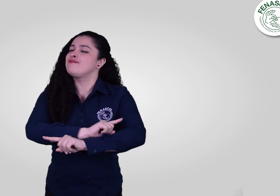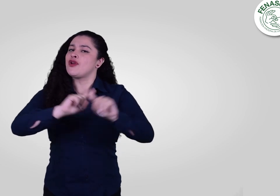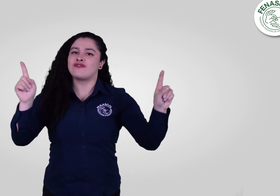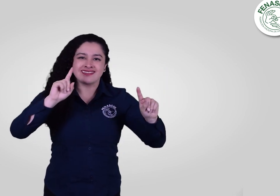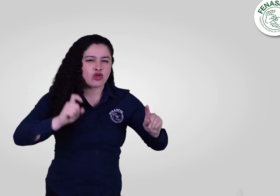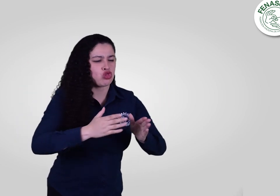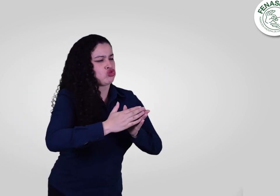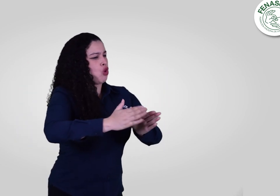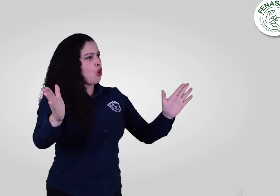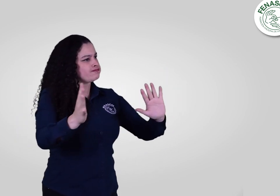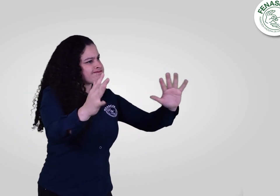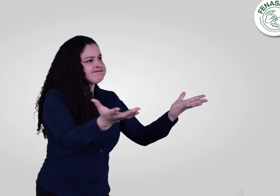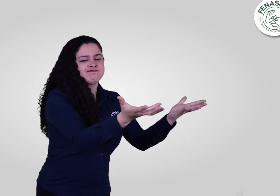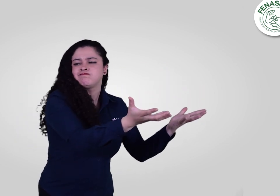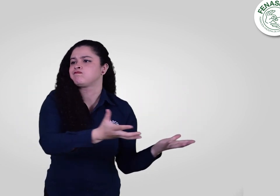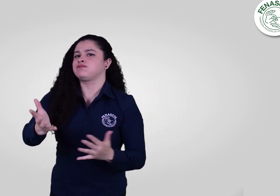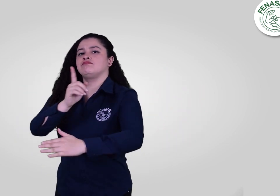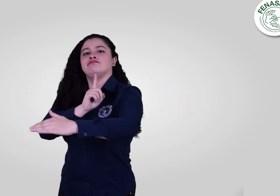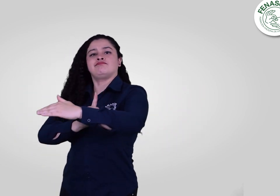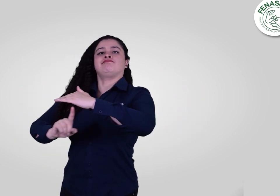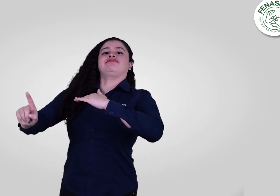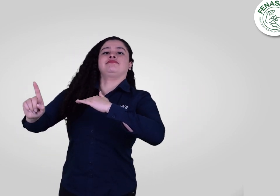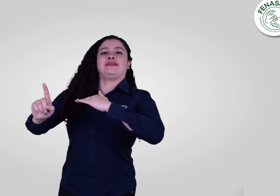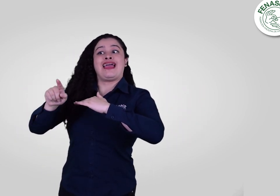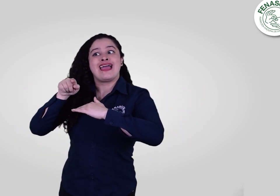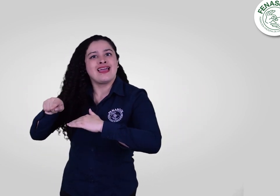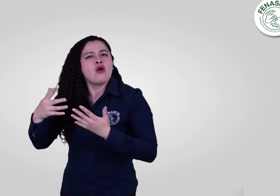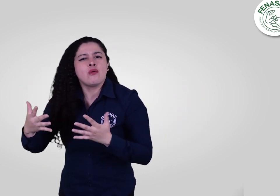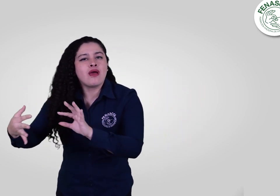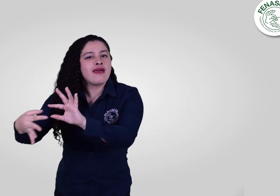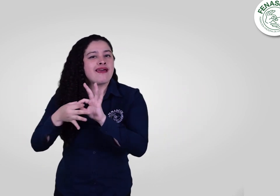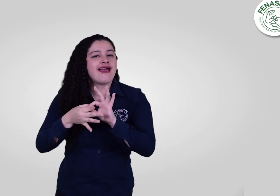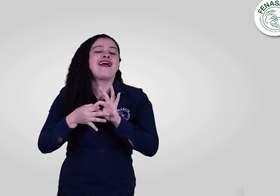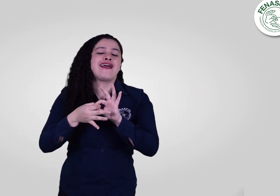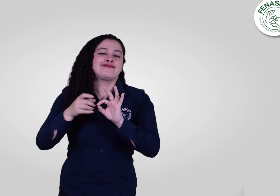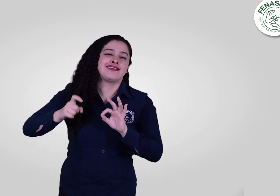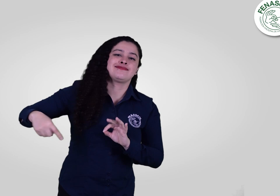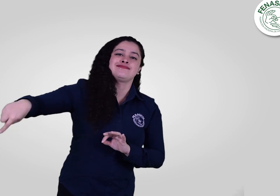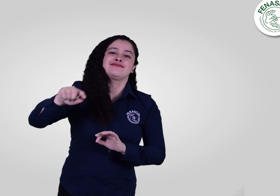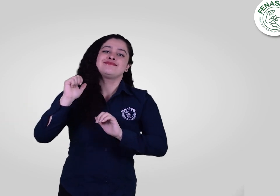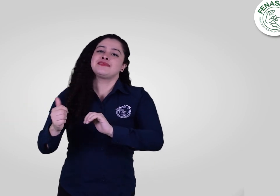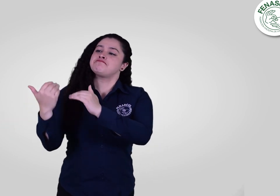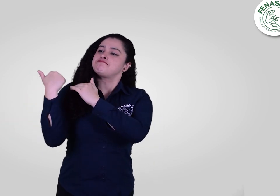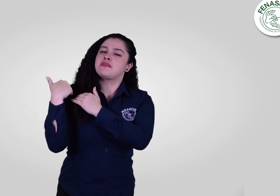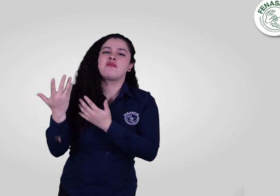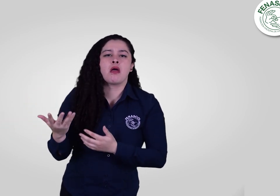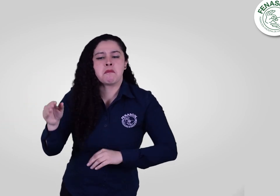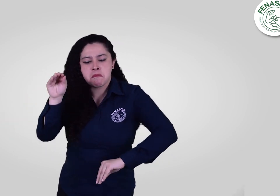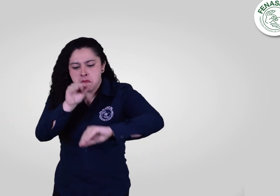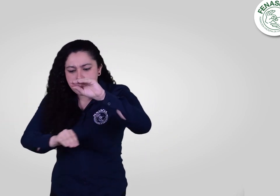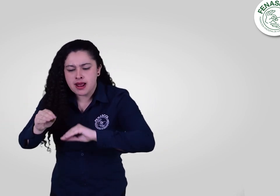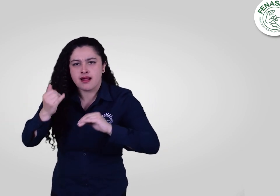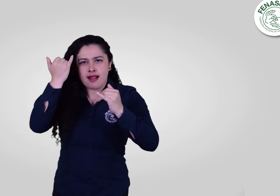debido a su discapacidad para ello dichas entidades deberán diseñar